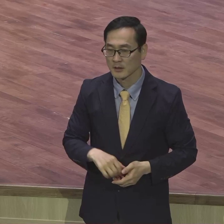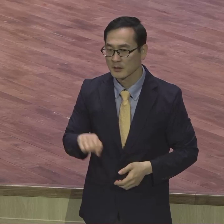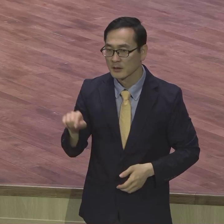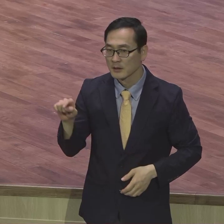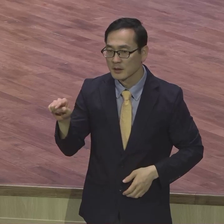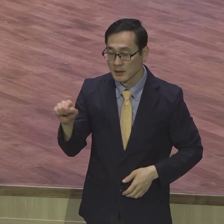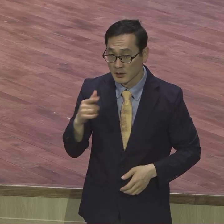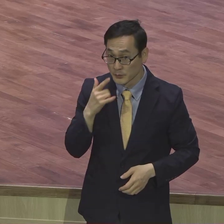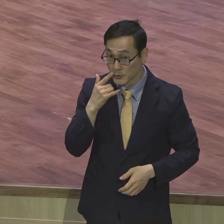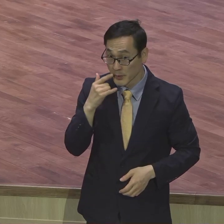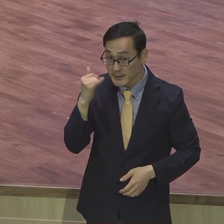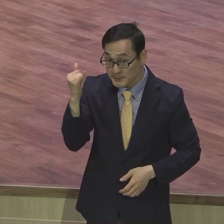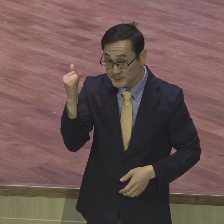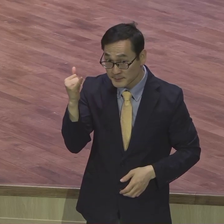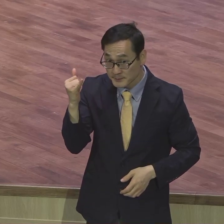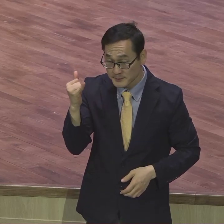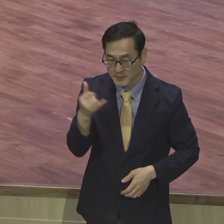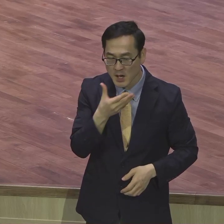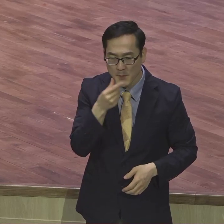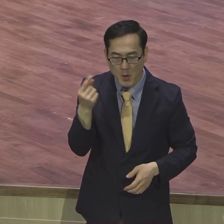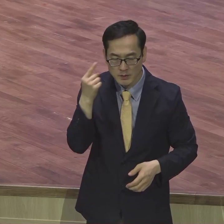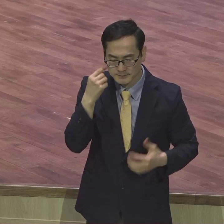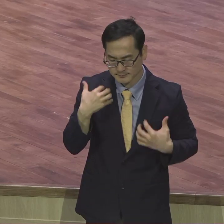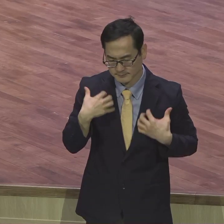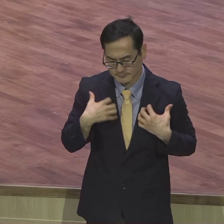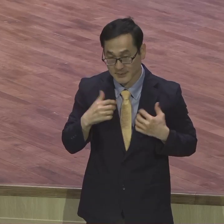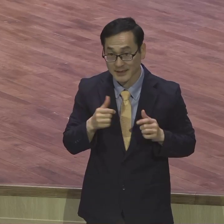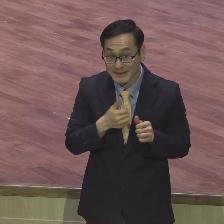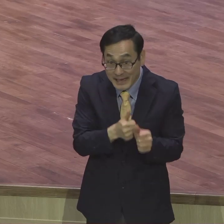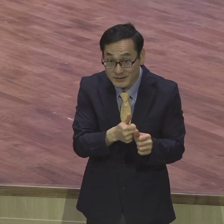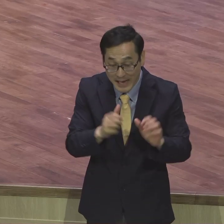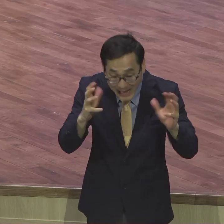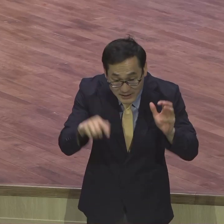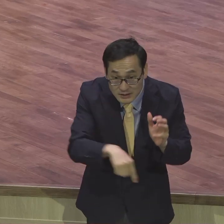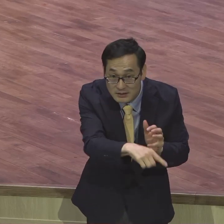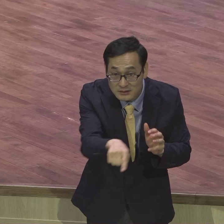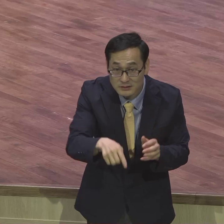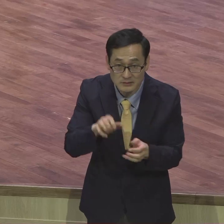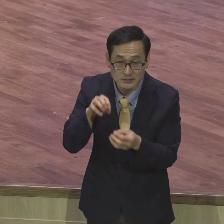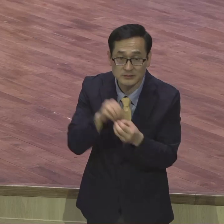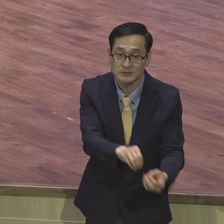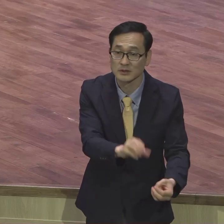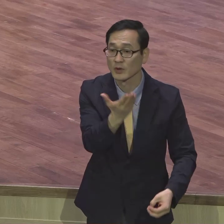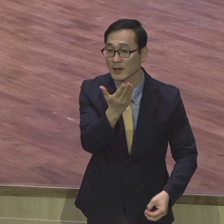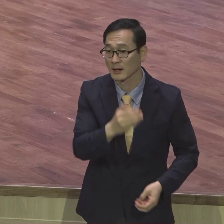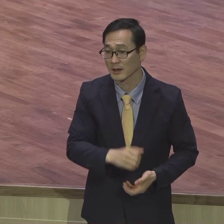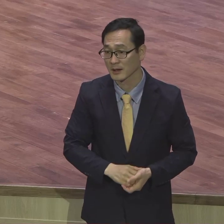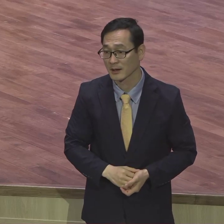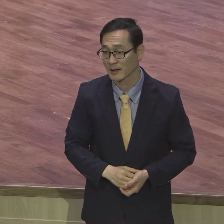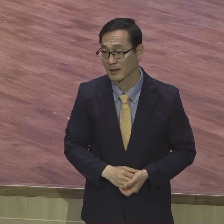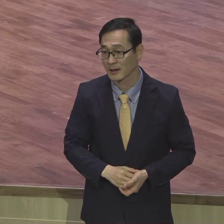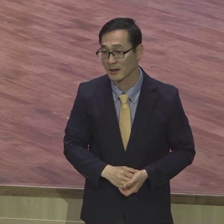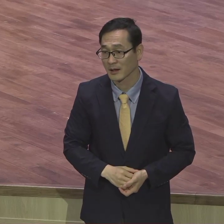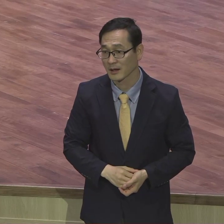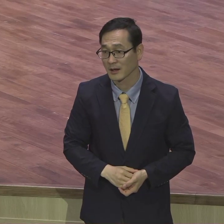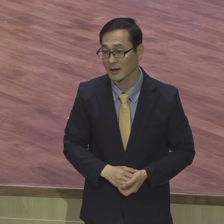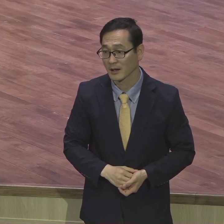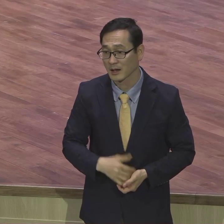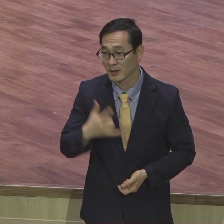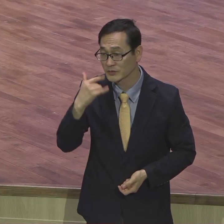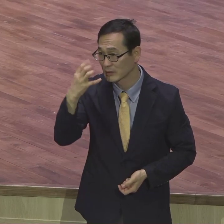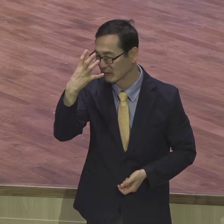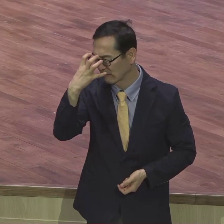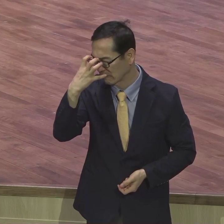이 복음을 누리느냐에 따라서 아이들의 체질이 달라지. 부모가 누리느냐 누리냐 다 보고 있거든요.